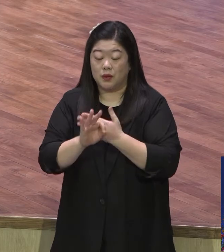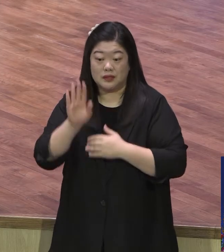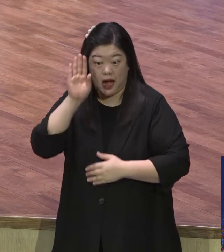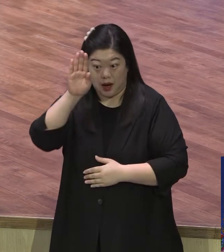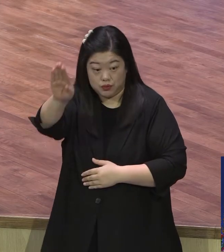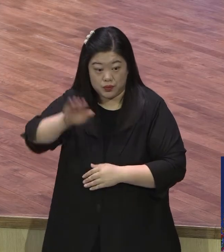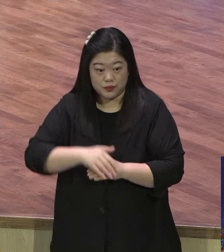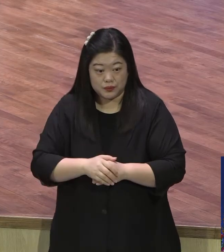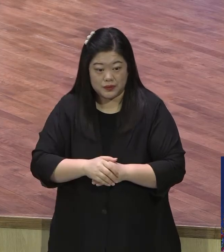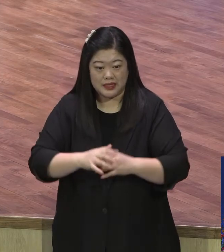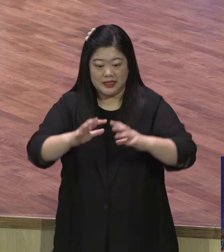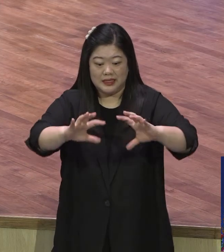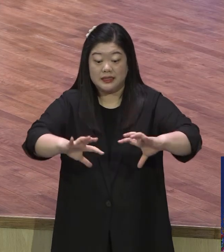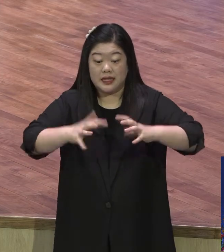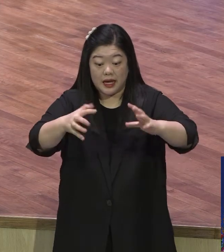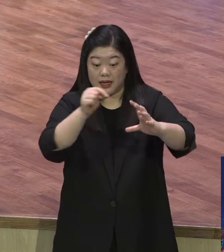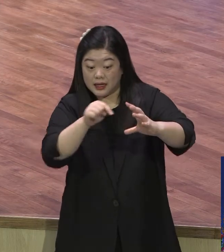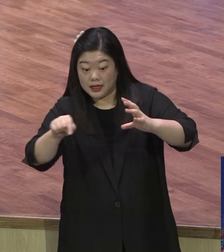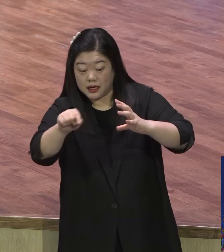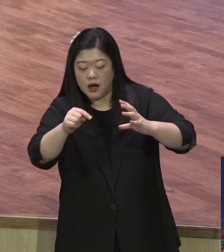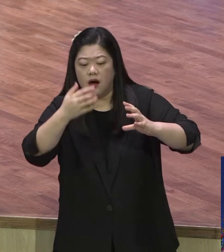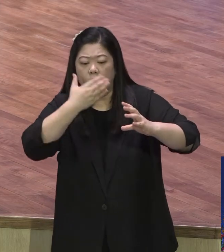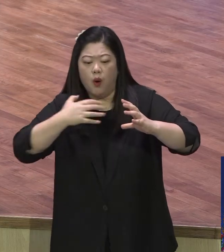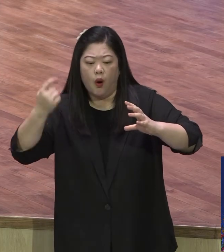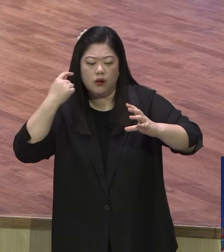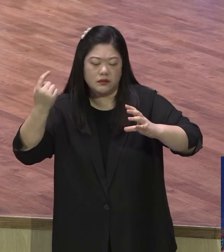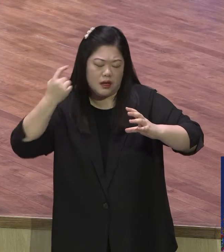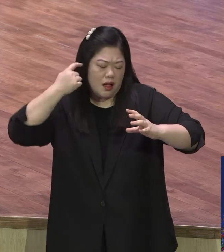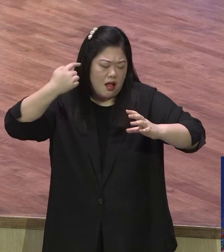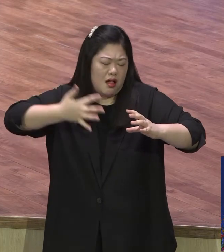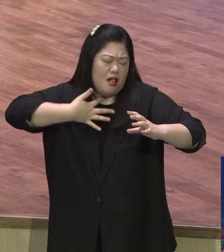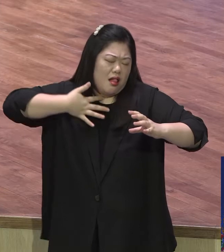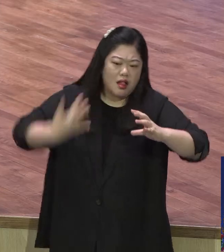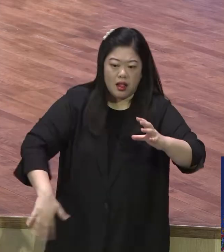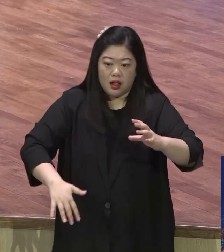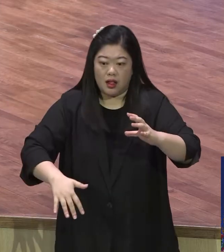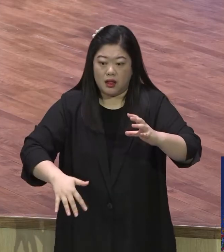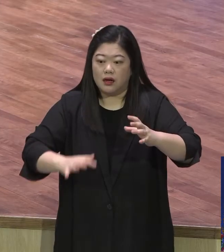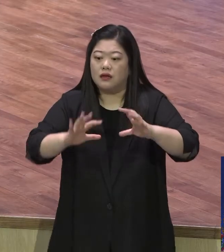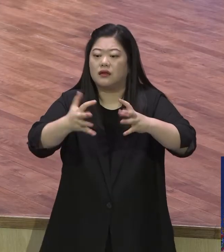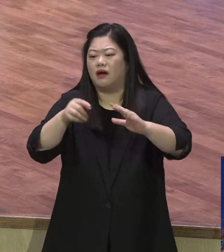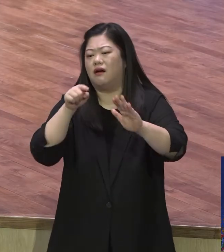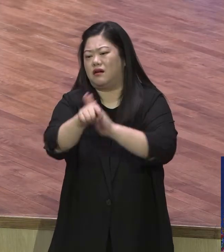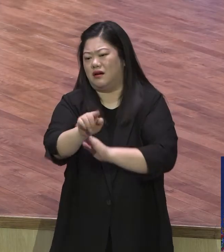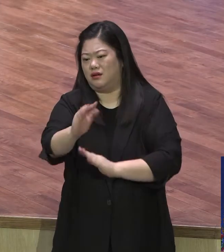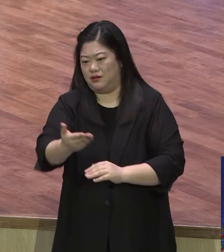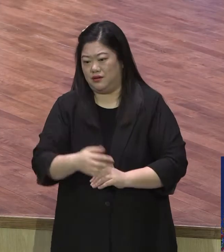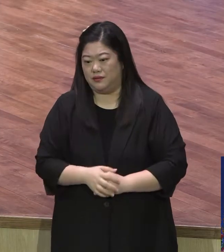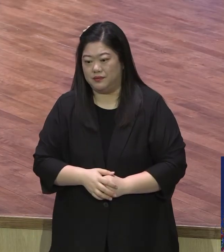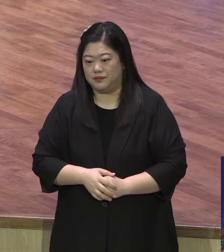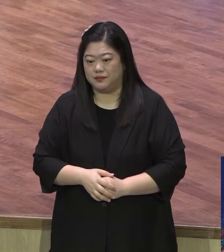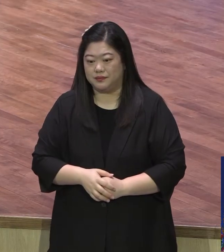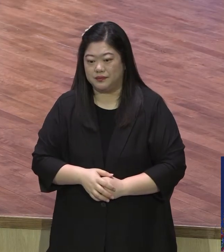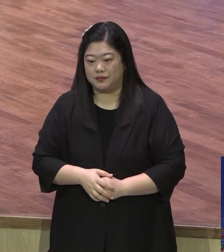전혀 복음이 증거되지 못한 곳으로 나가자 지금 사실은요 성교사들